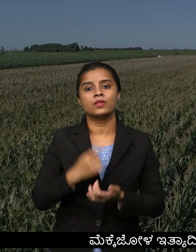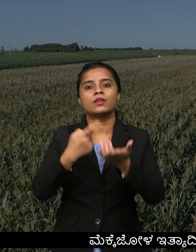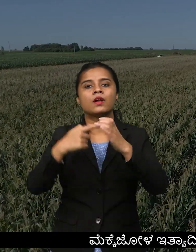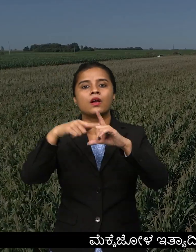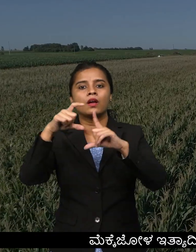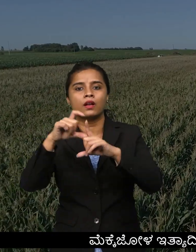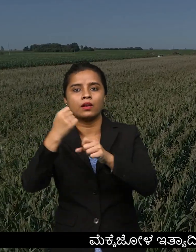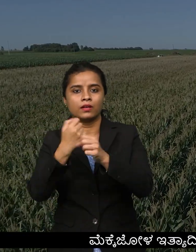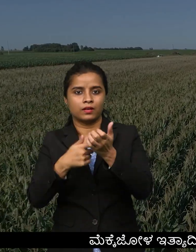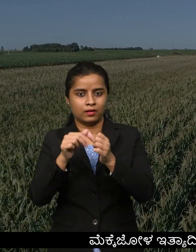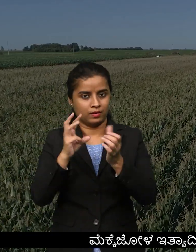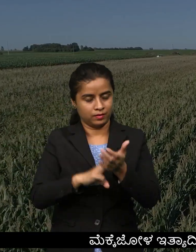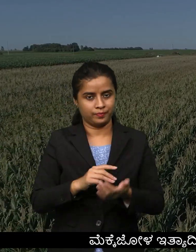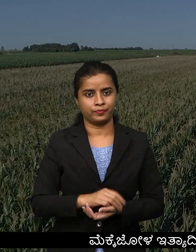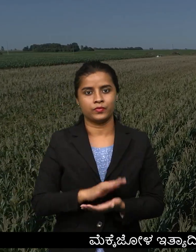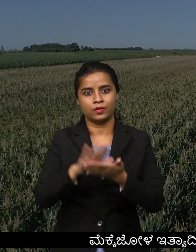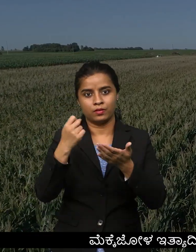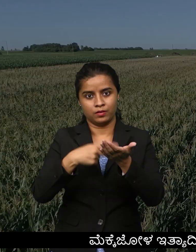ಮೆಕ್ಕೆಜೋಳ ಇತ್ಯಾದಿಗಳನ್ನು ಮಾತ್ರ